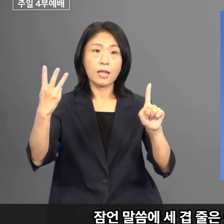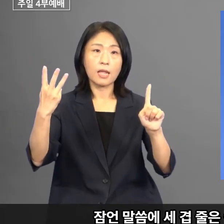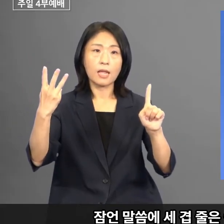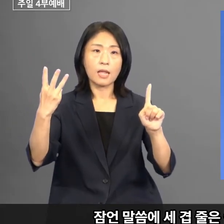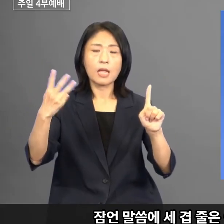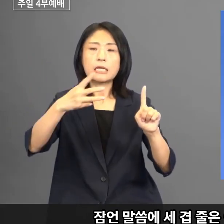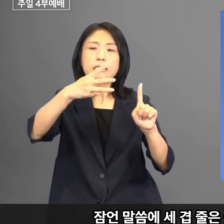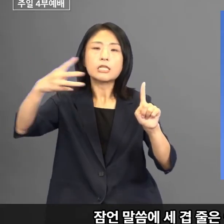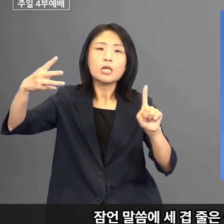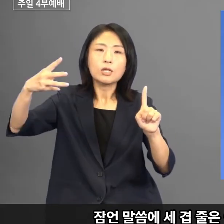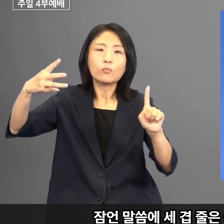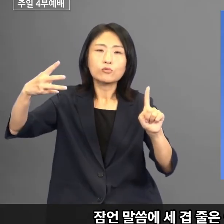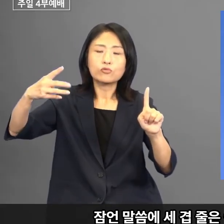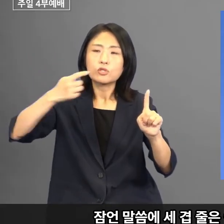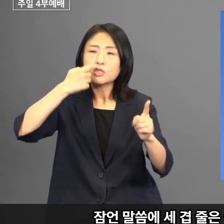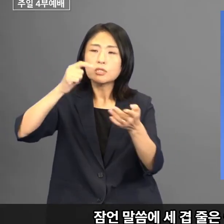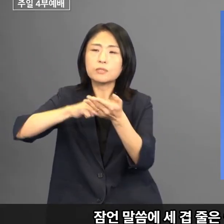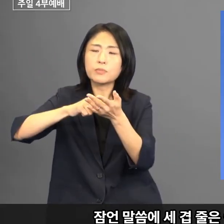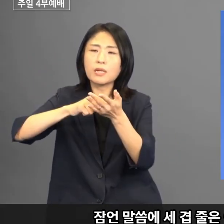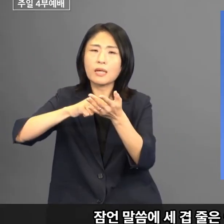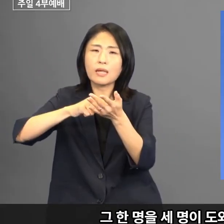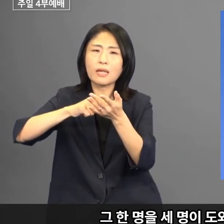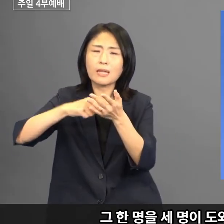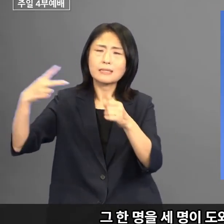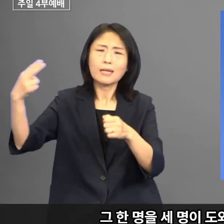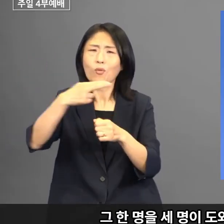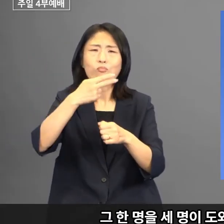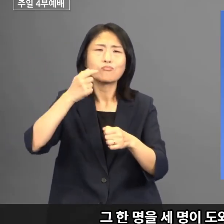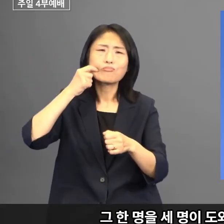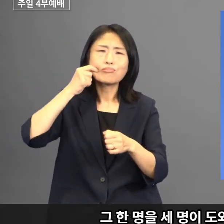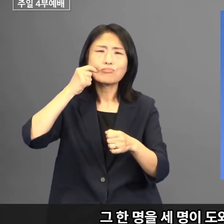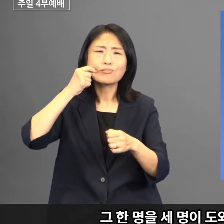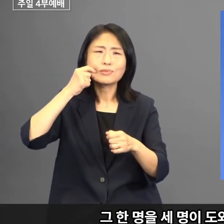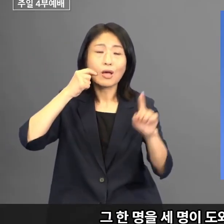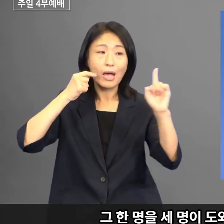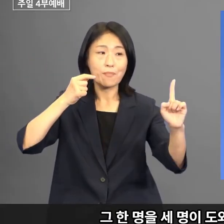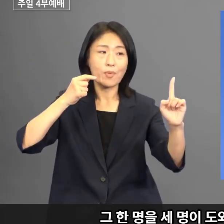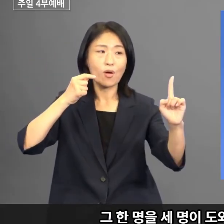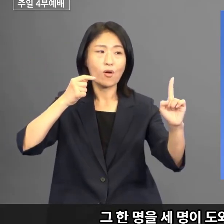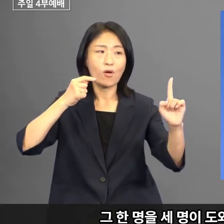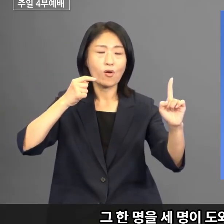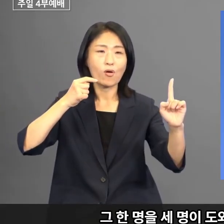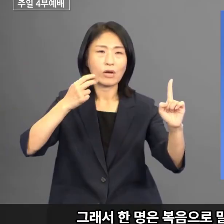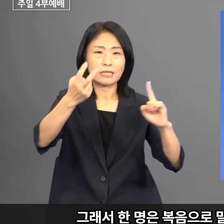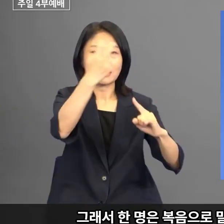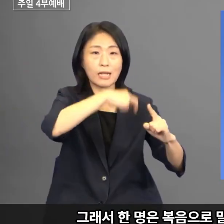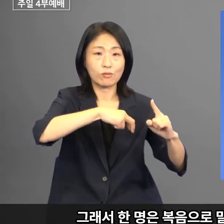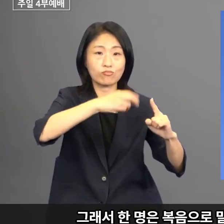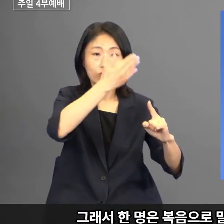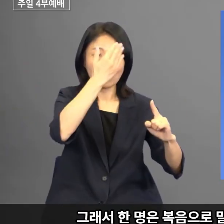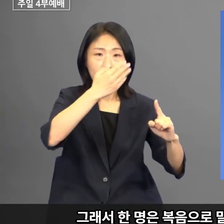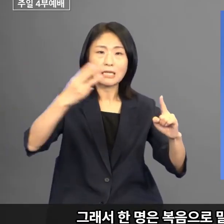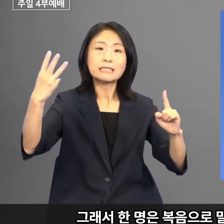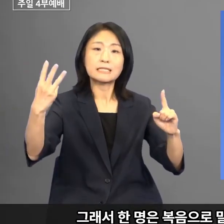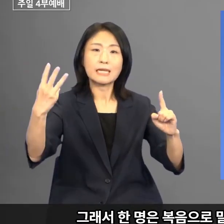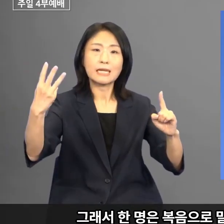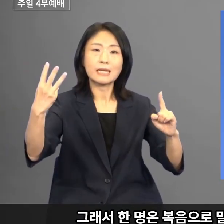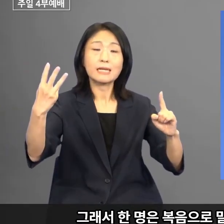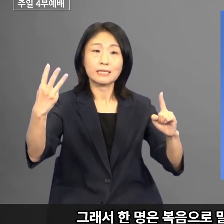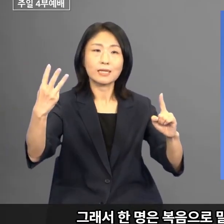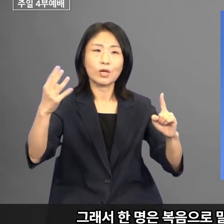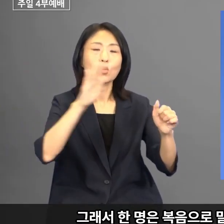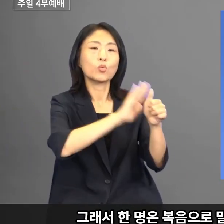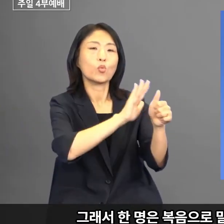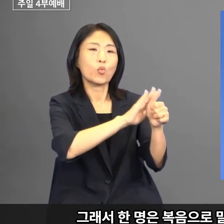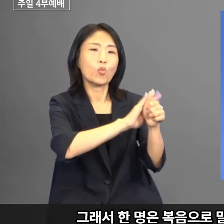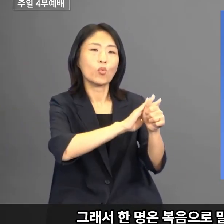새 겹줄은 쉽게 끊어지지 않기 때문에 그 한 명을 3명이 도와주는 겁니다. 기가 막히죠. 그래서 한 명은 복음으로